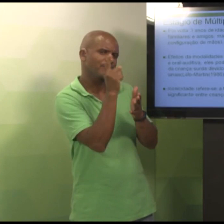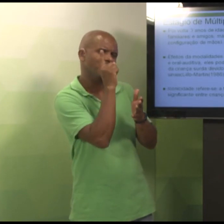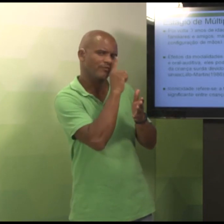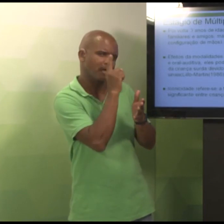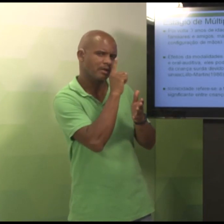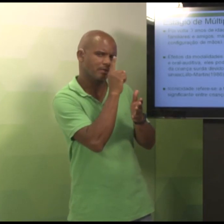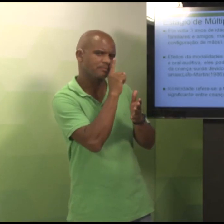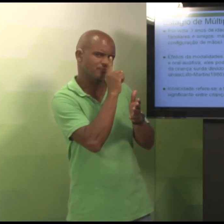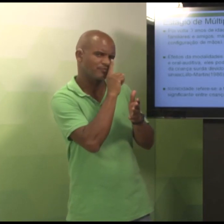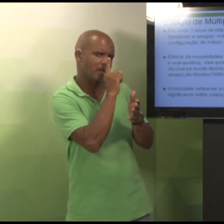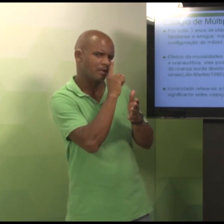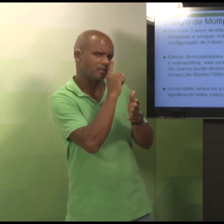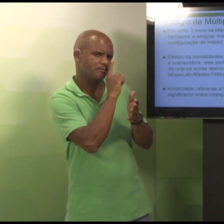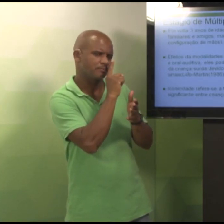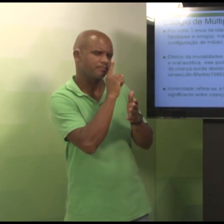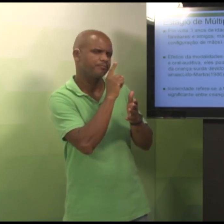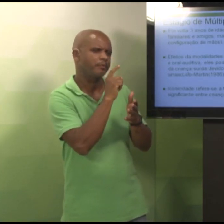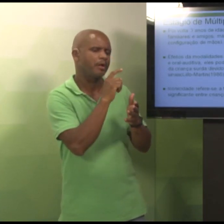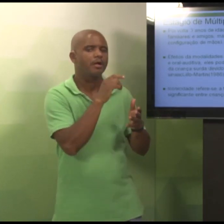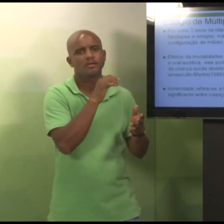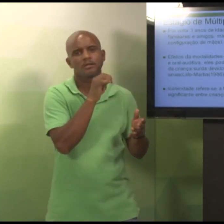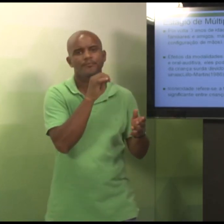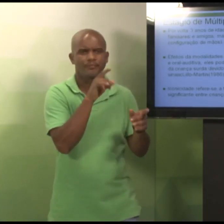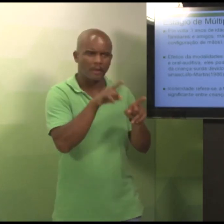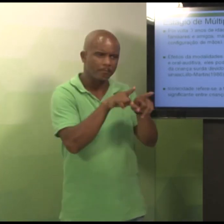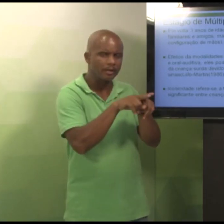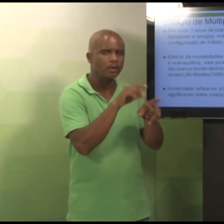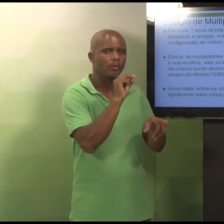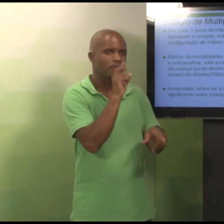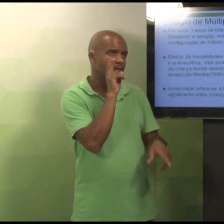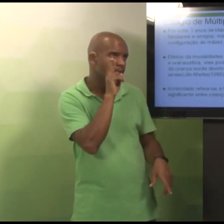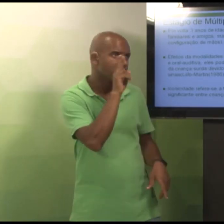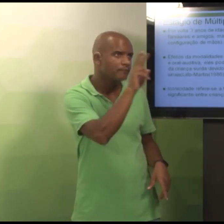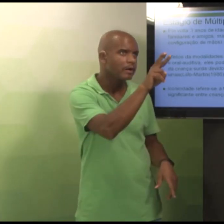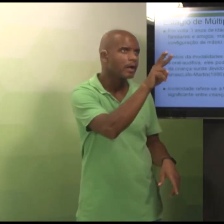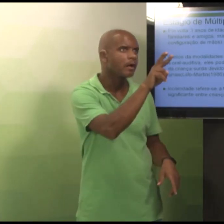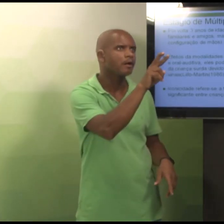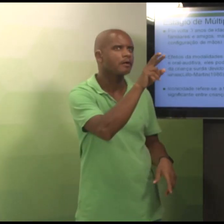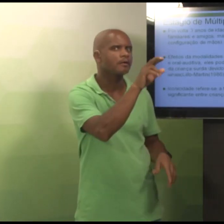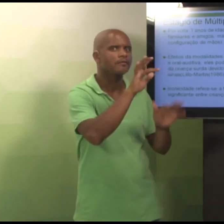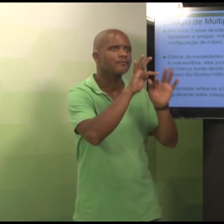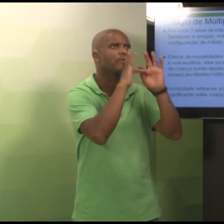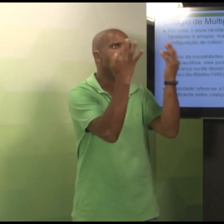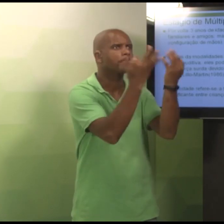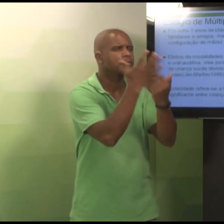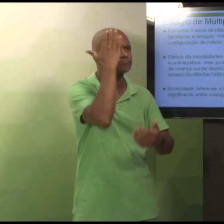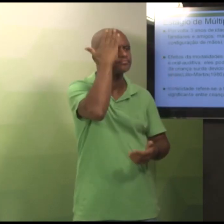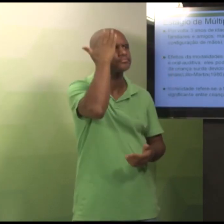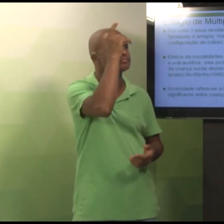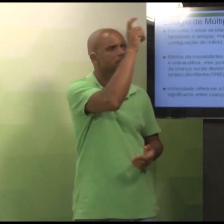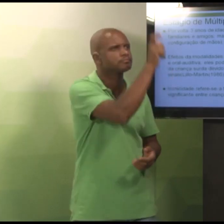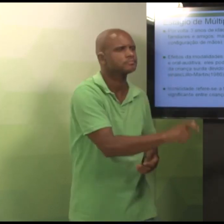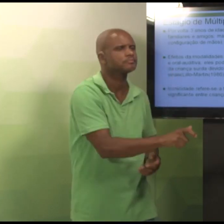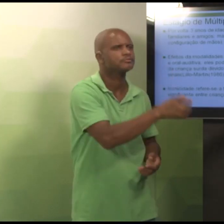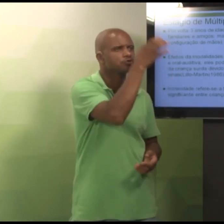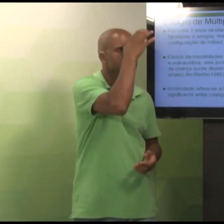essa criança ela consegue sinalizar, contudo com falha nas configurações de mãos. Ela vai ver a